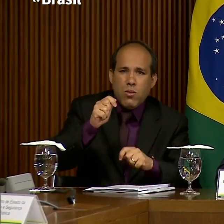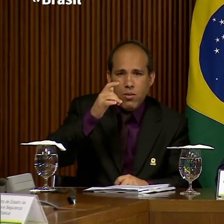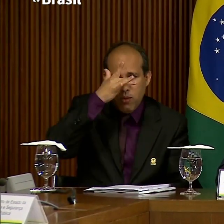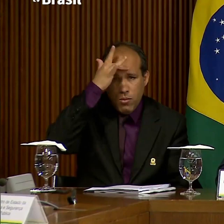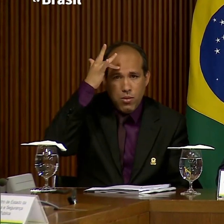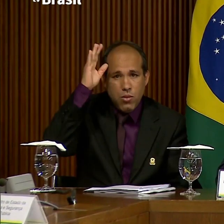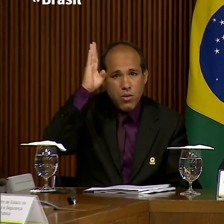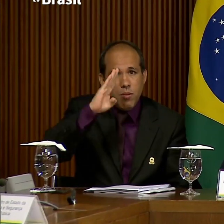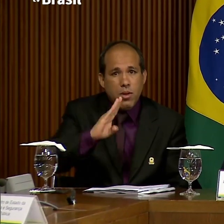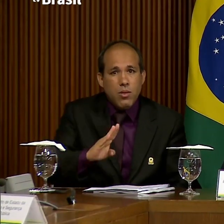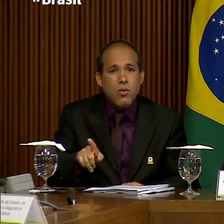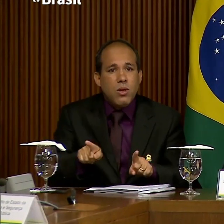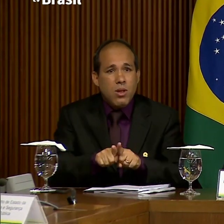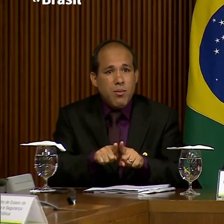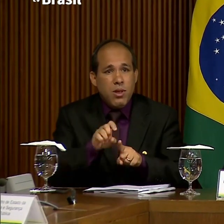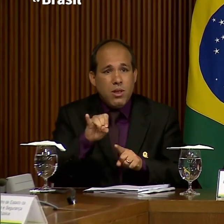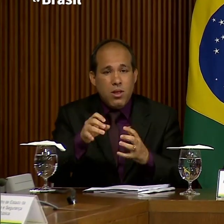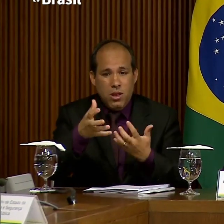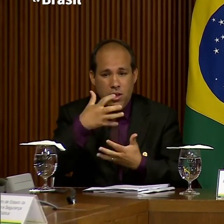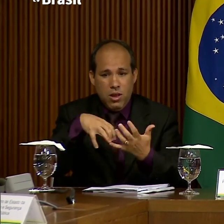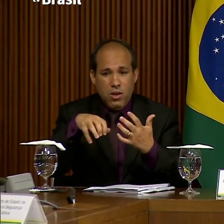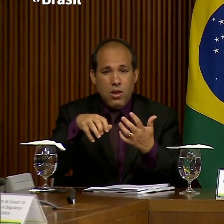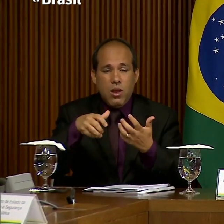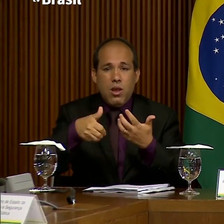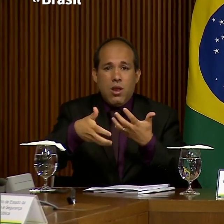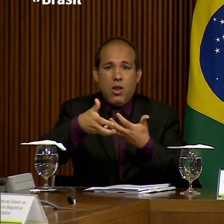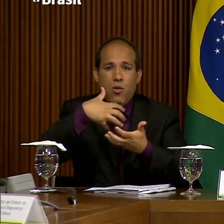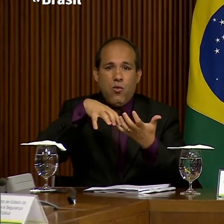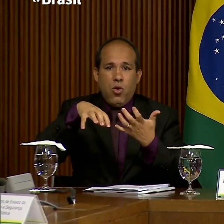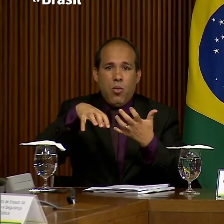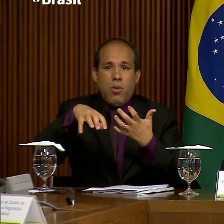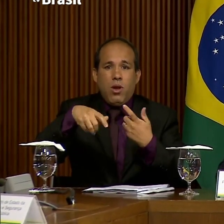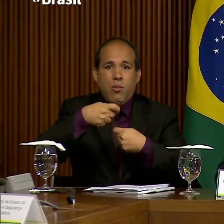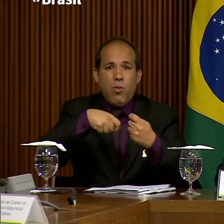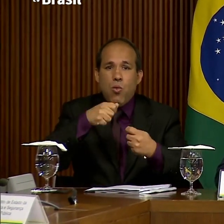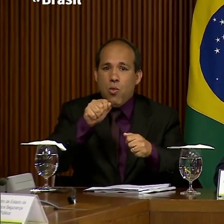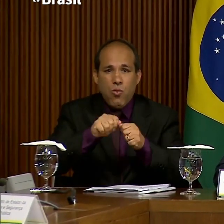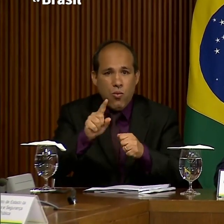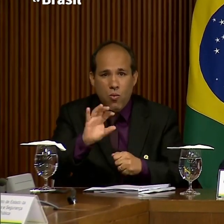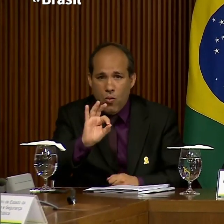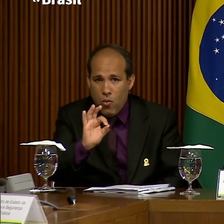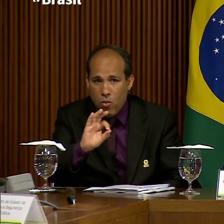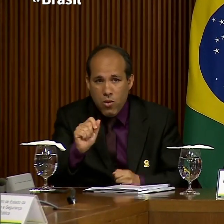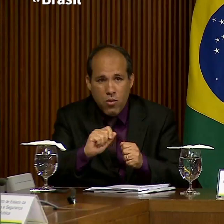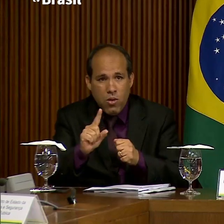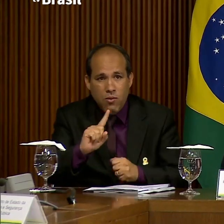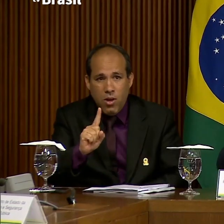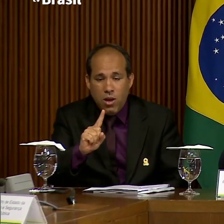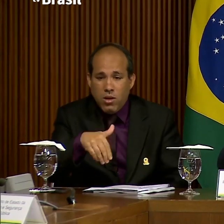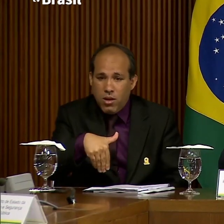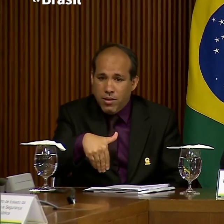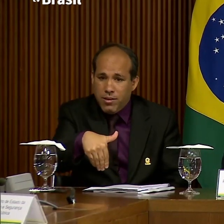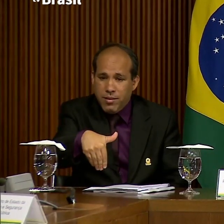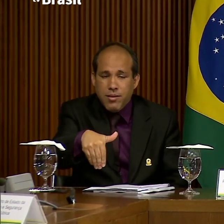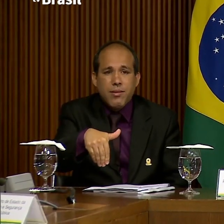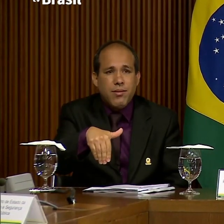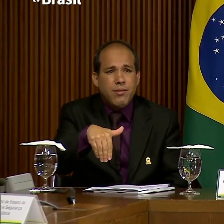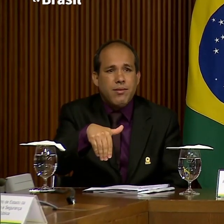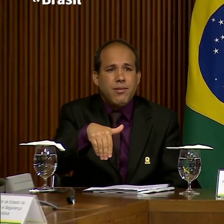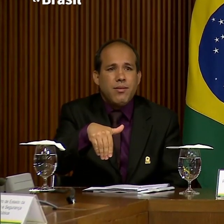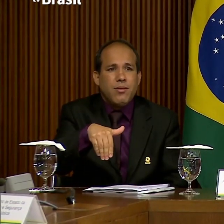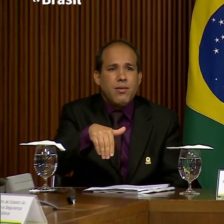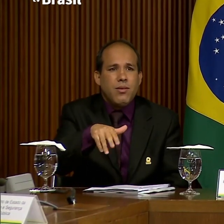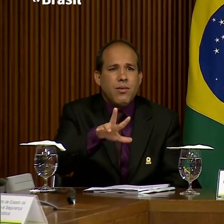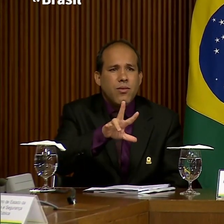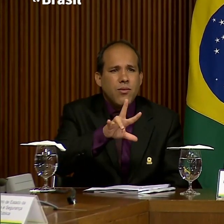administrativa estão fazendo que vai pegar só servidor que daqui pra frente se não fizer isso é